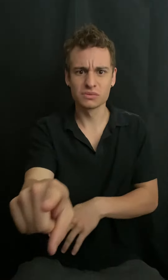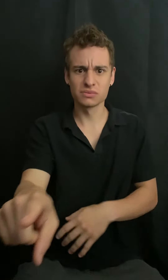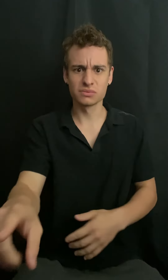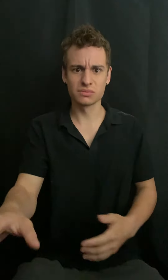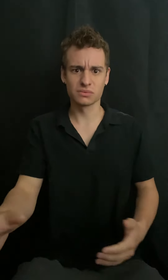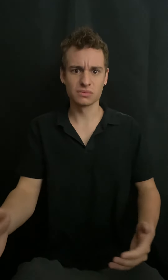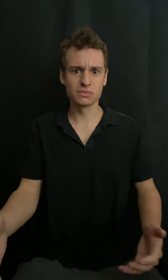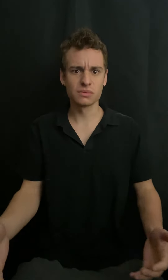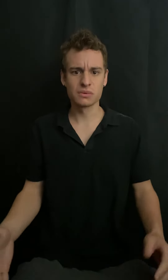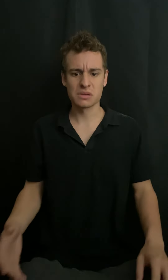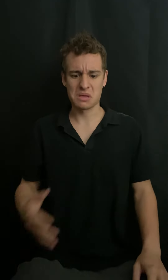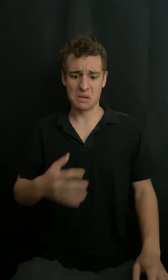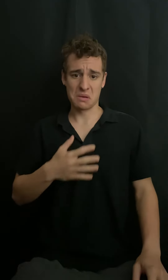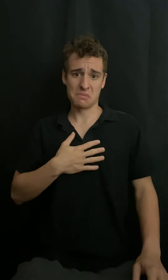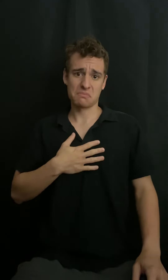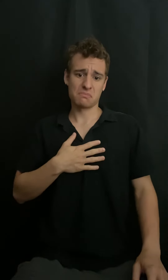El problema no es quererte,